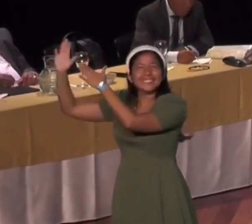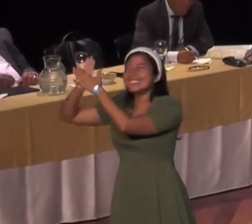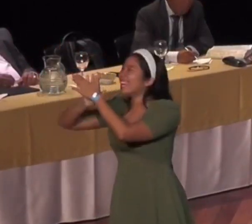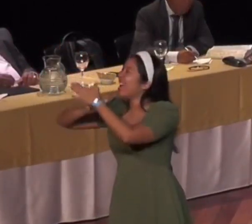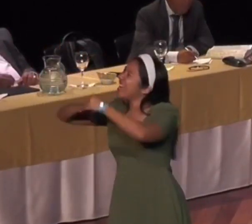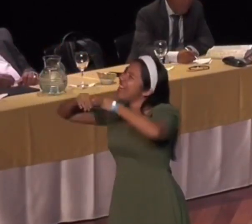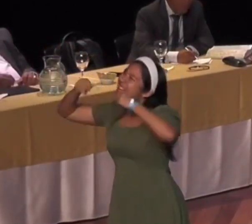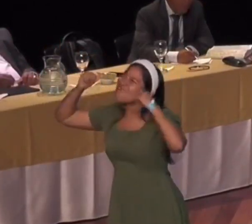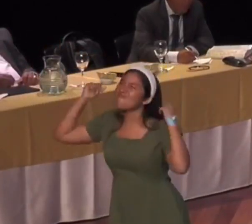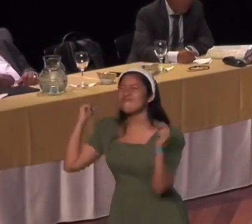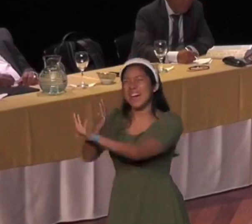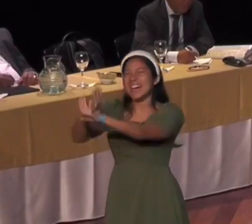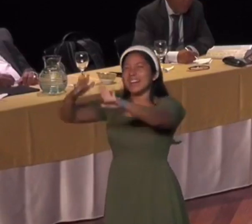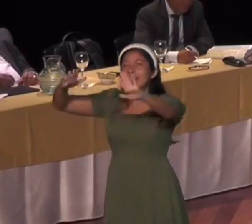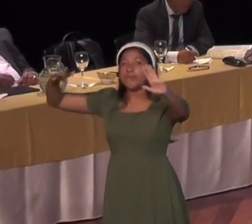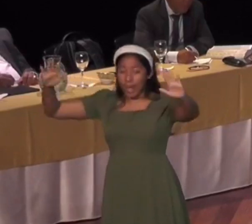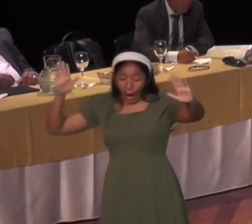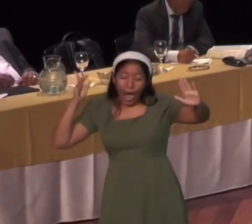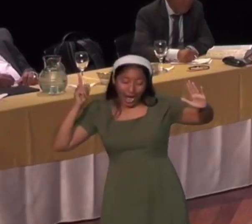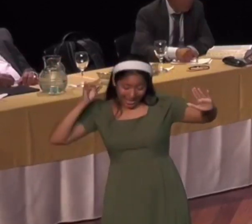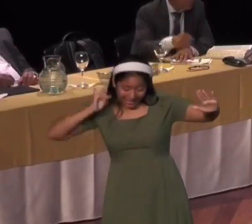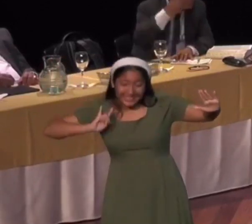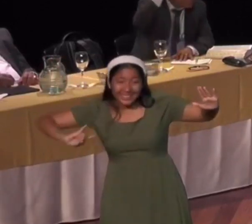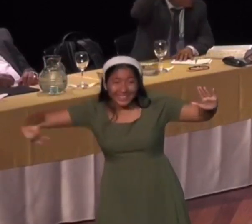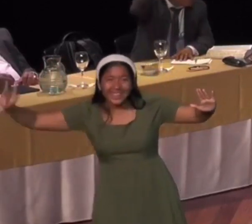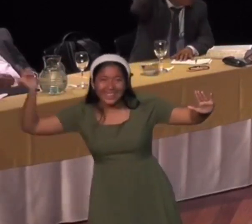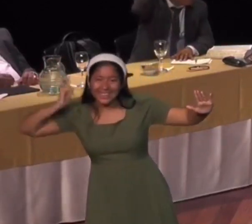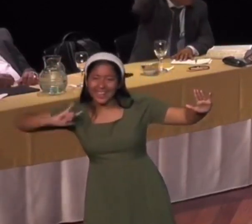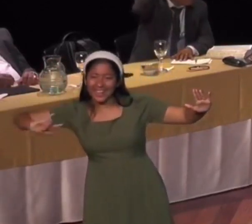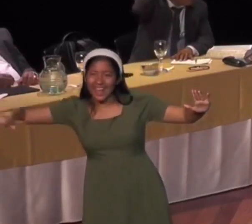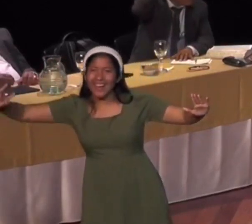Está escuchando la frecuencia del Espíritu.